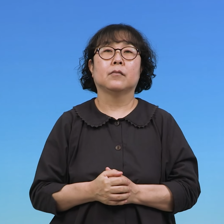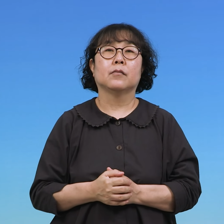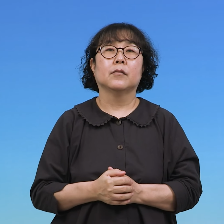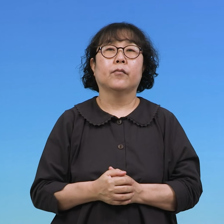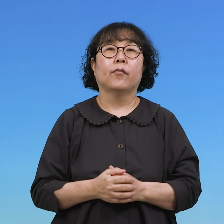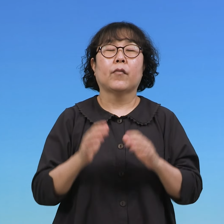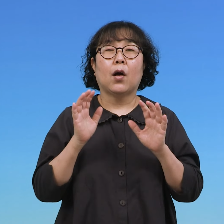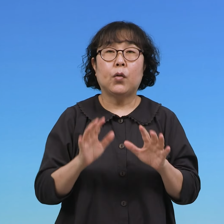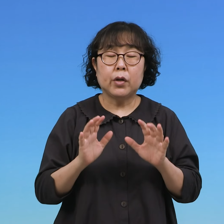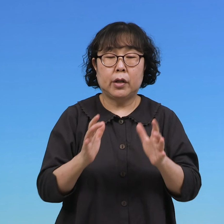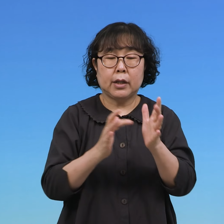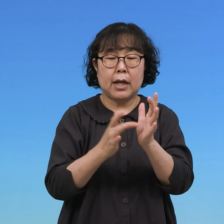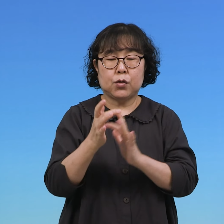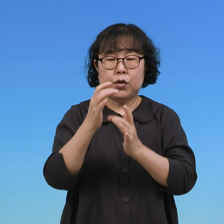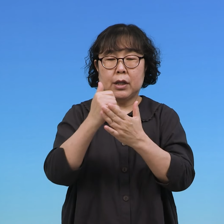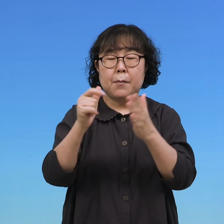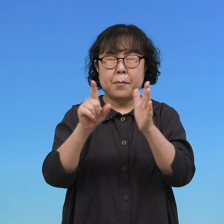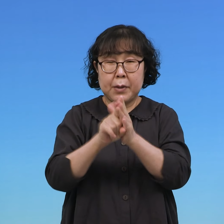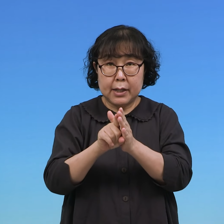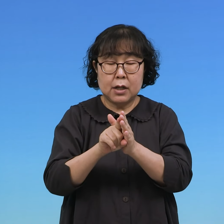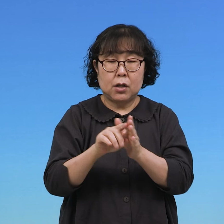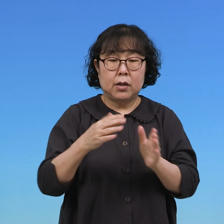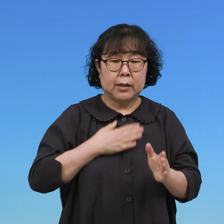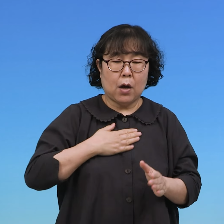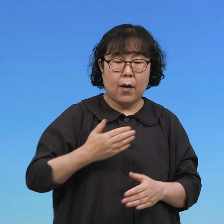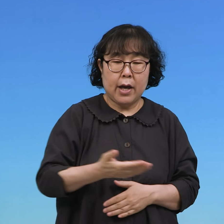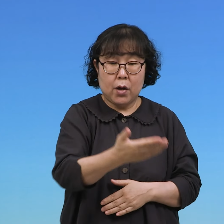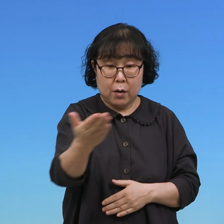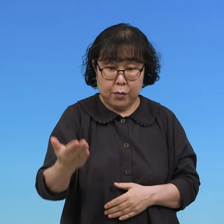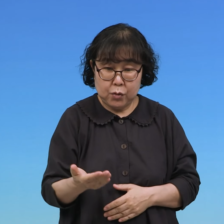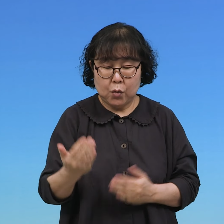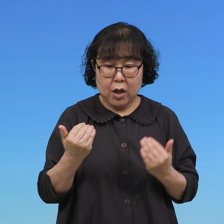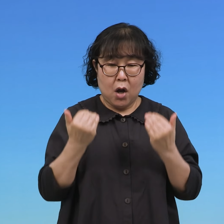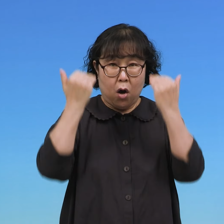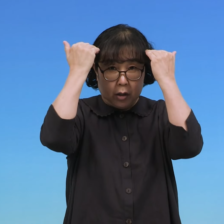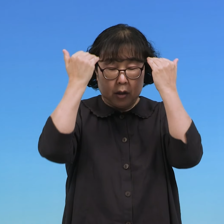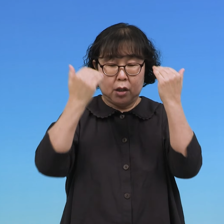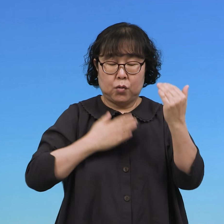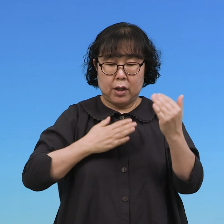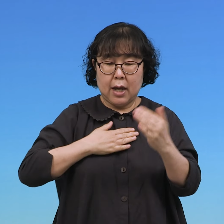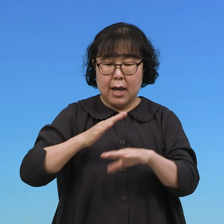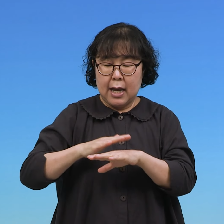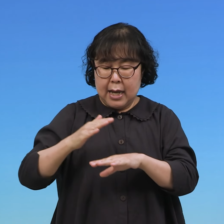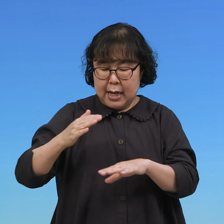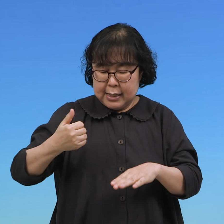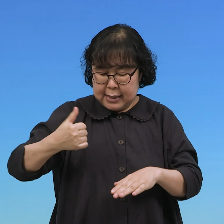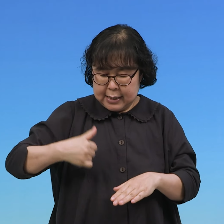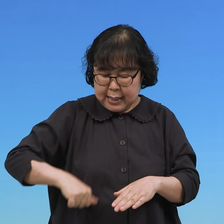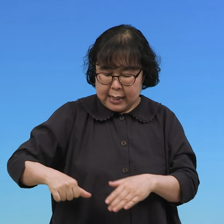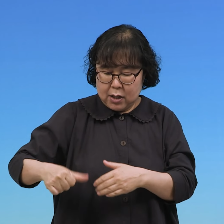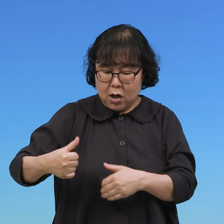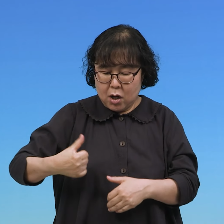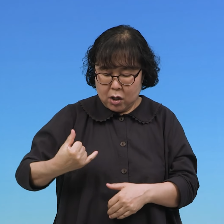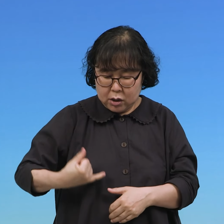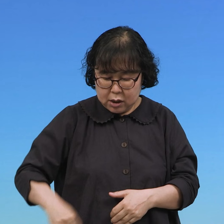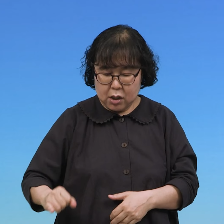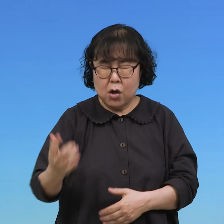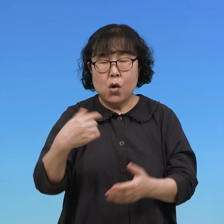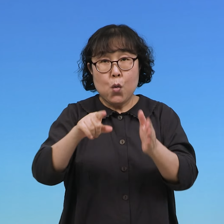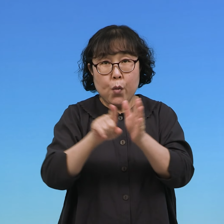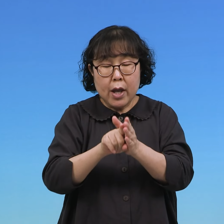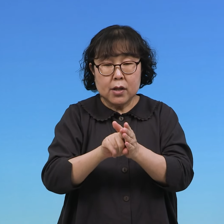그래서 저는 오늘 예수 믿는 저와 여러분, 오늘 기성세대가 다음 세대를 위해서 꼭 해야 될 신앙교육을 두